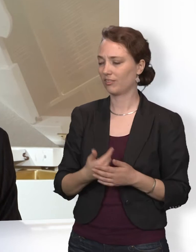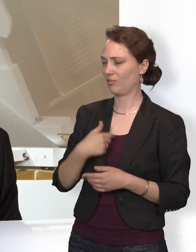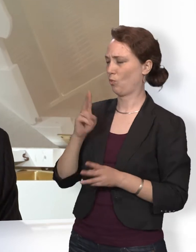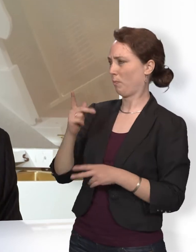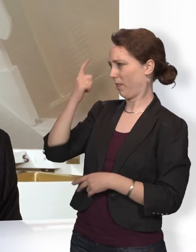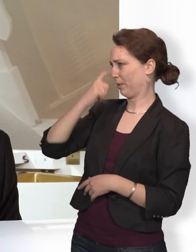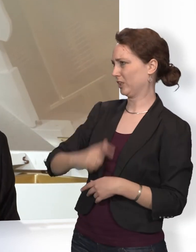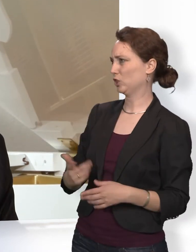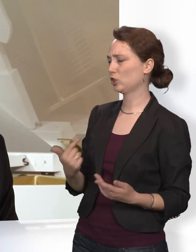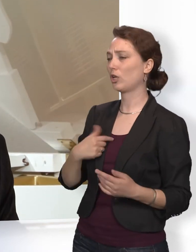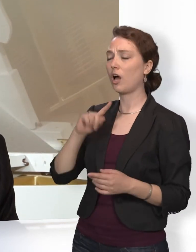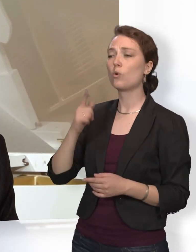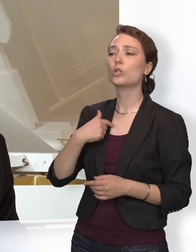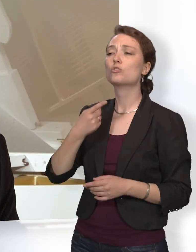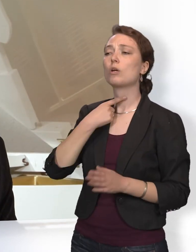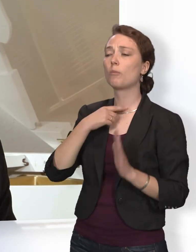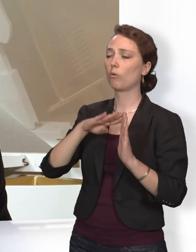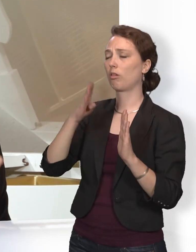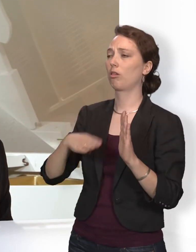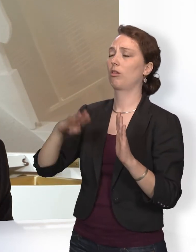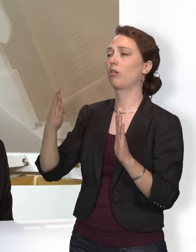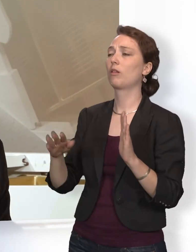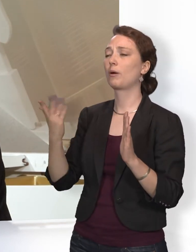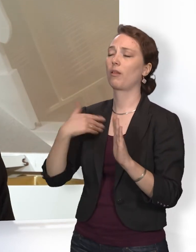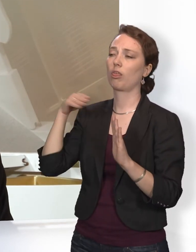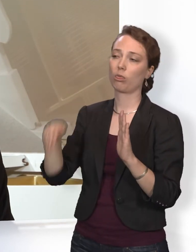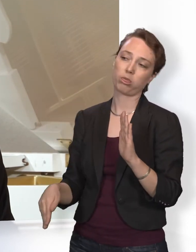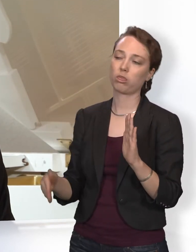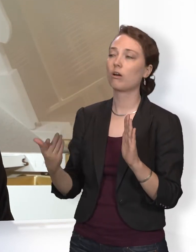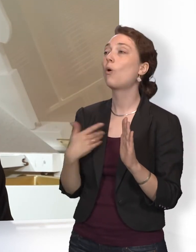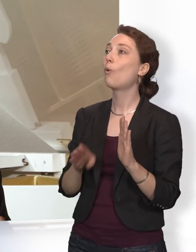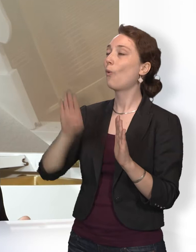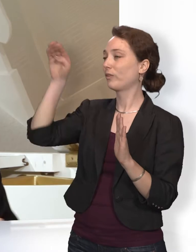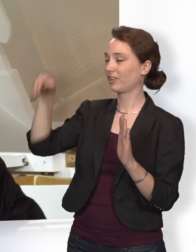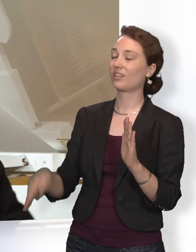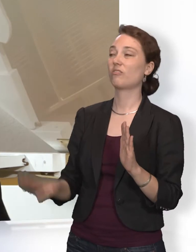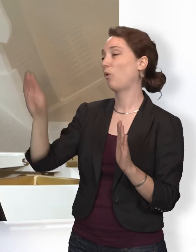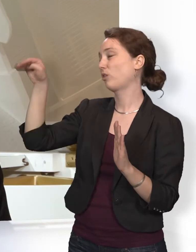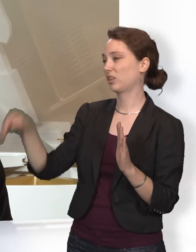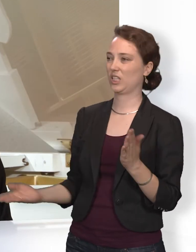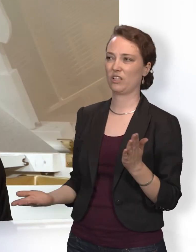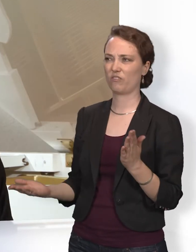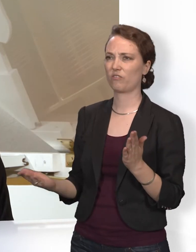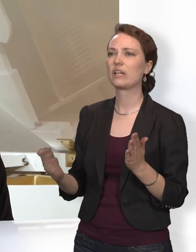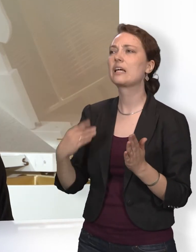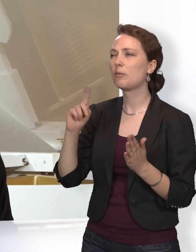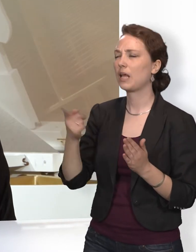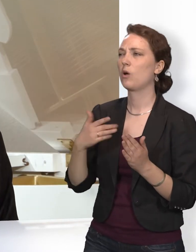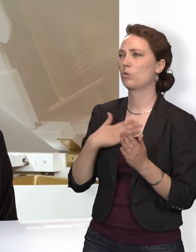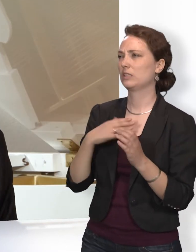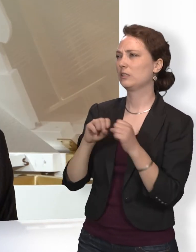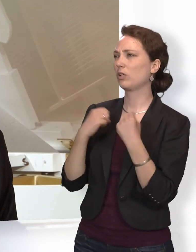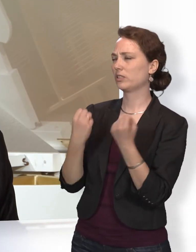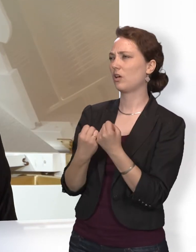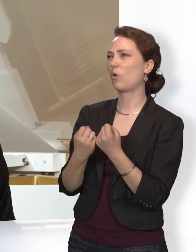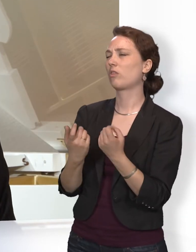Ich habe meine Stimmungsschwankungen, ich habe Hochphasen und Tiefphasen. Es gibt auch bei mir Situationen, wo ich sage, das hätte ich